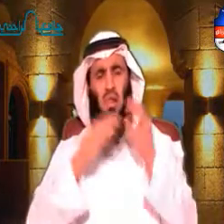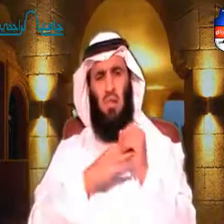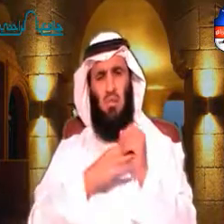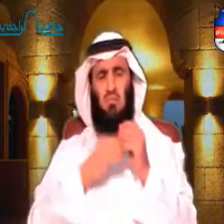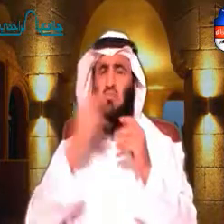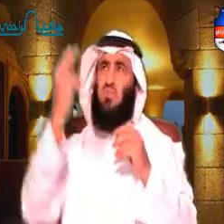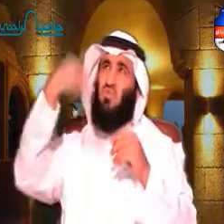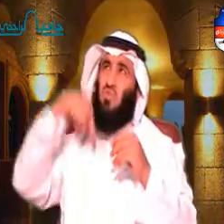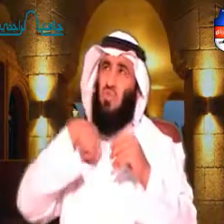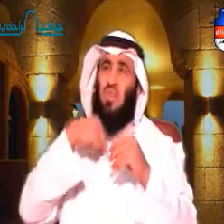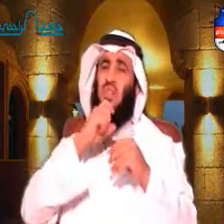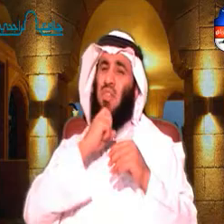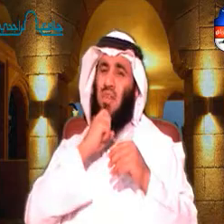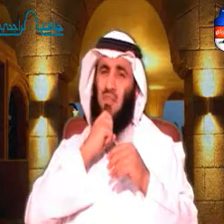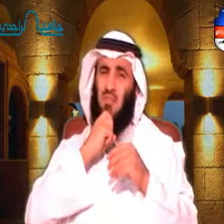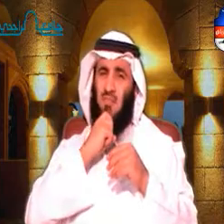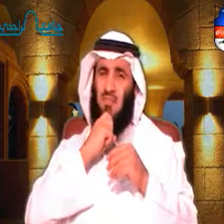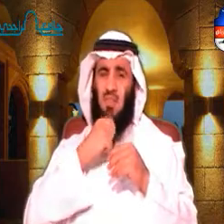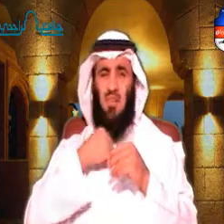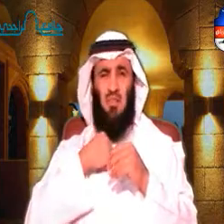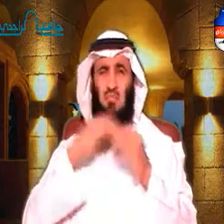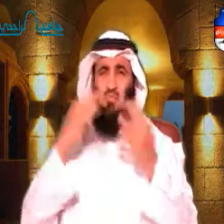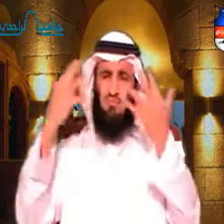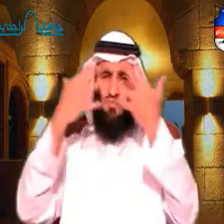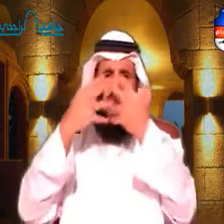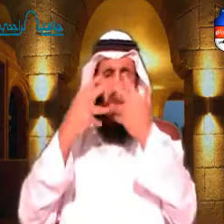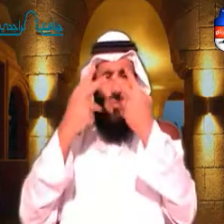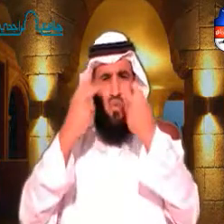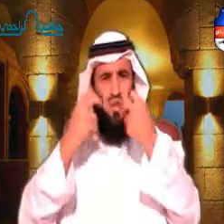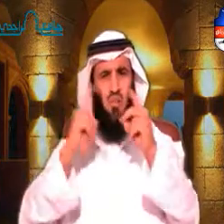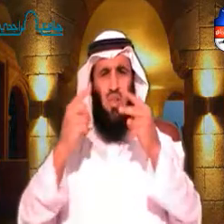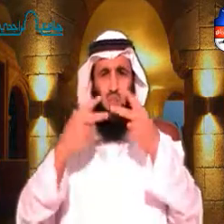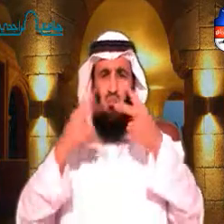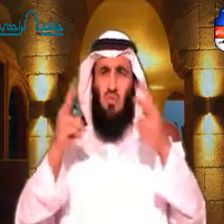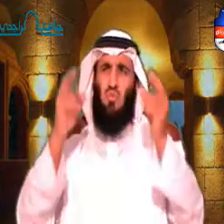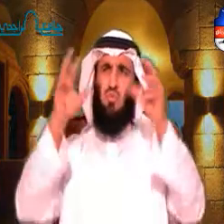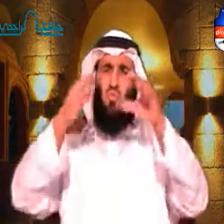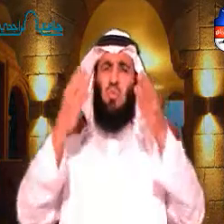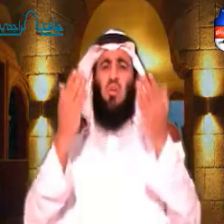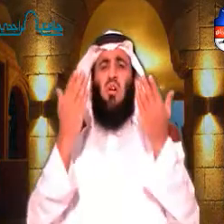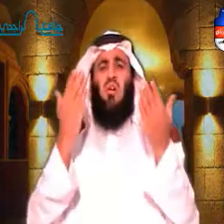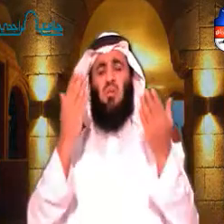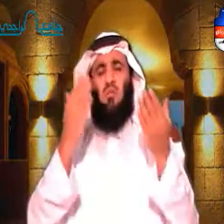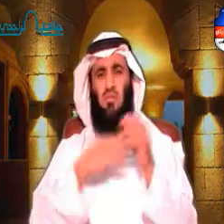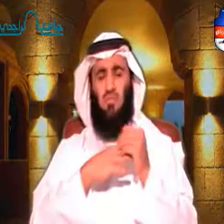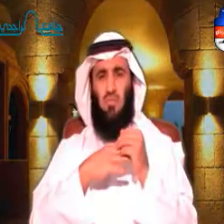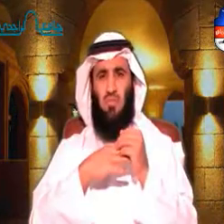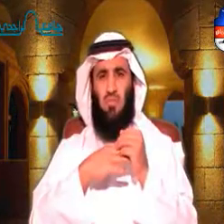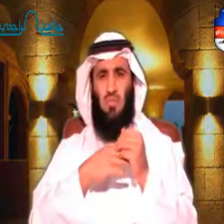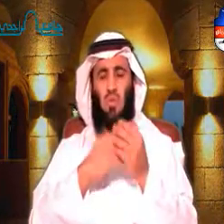من خلقك فلا تحجب عنا فضلك بذنوبنا يا رب العالمين. اللهم استجب